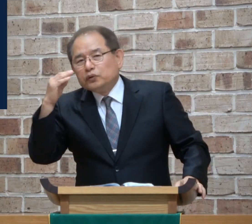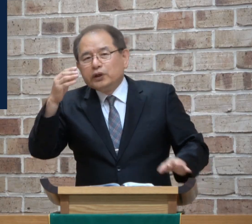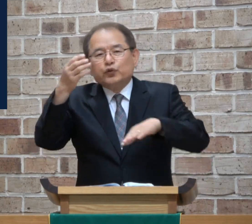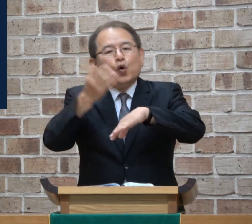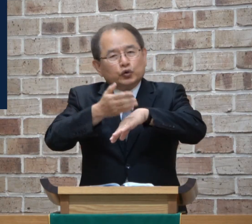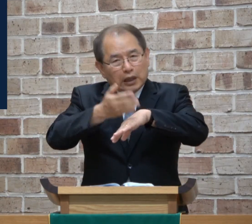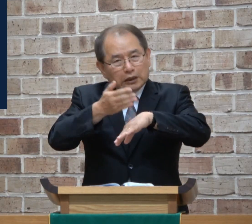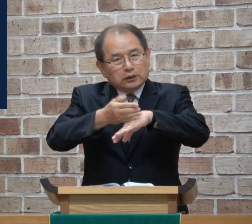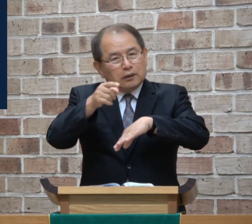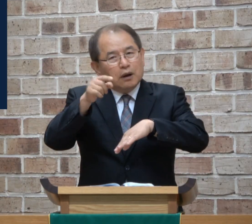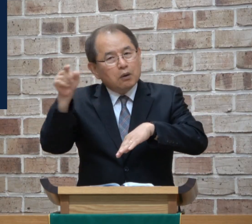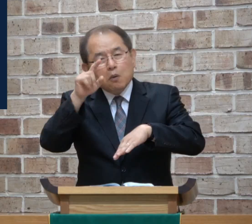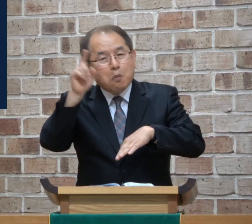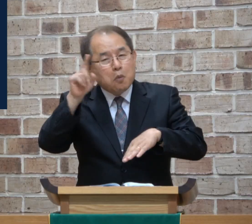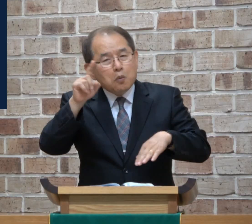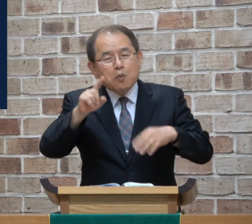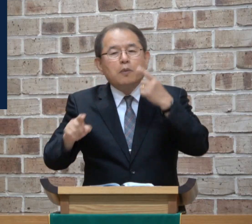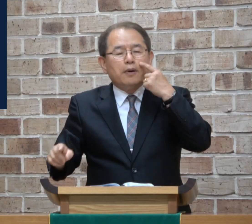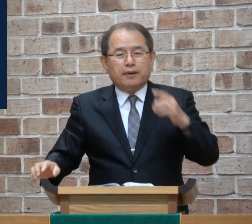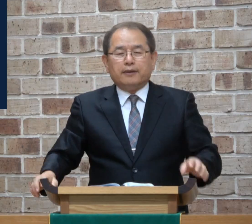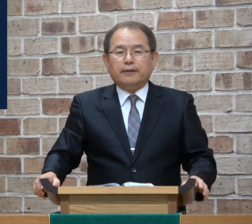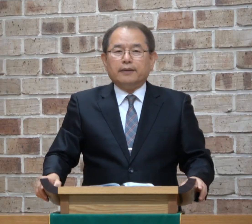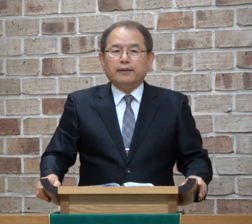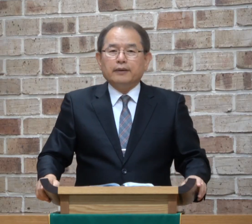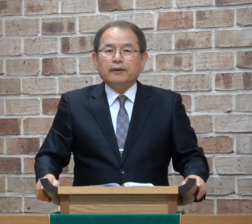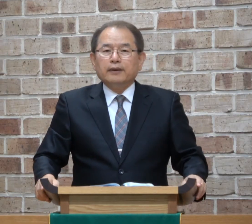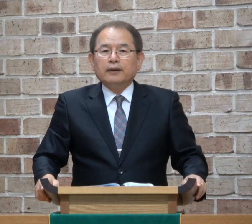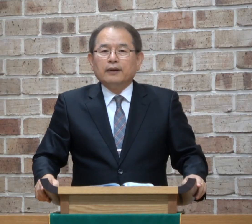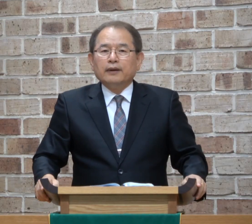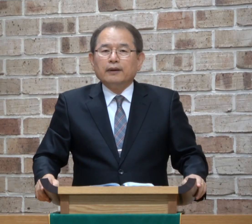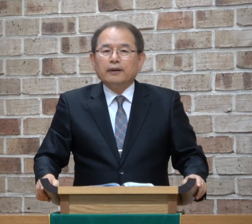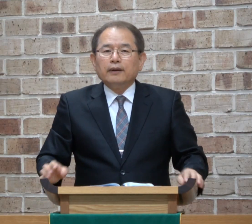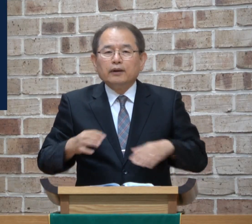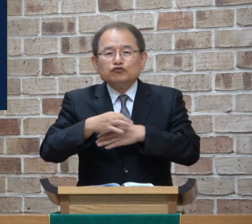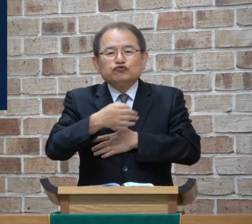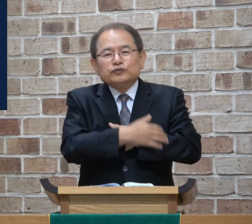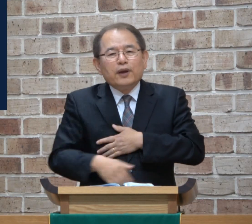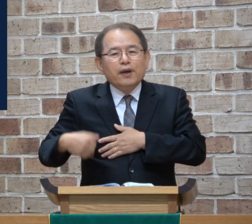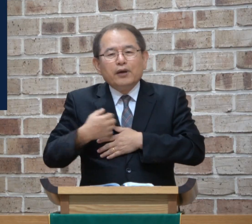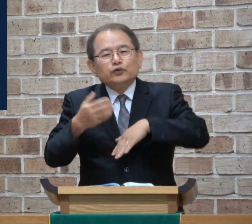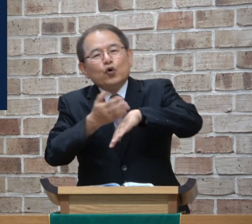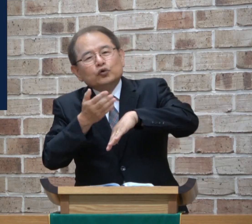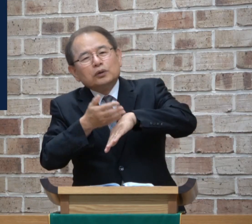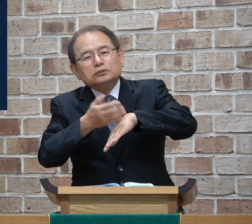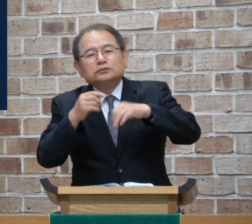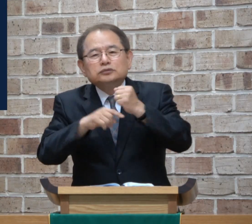경건의 연단. 이 두 가지는 어떻게 다른지 한번 보겠습니다. 육체의 연단은